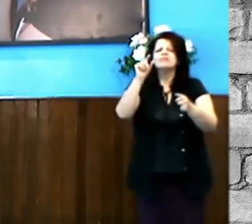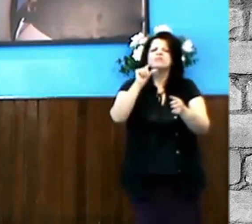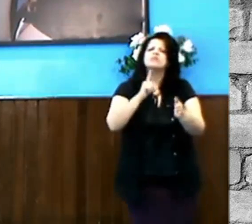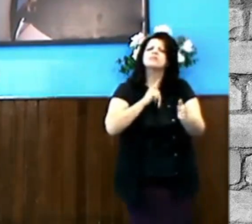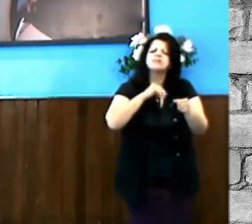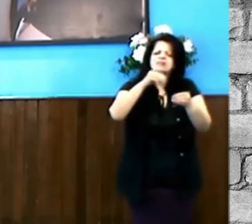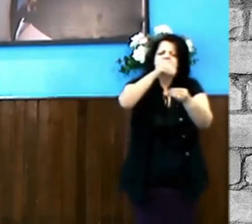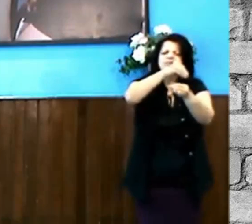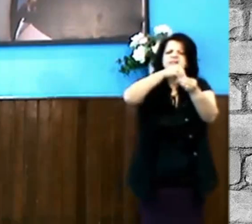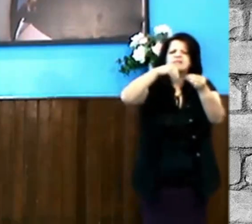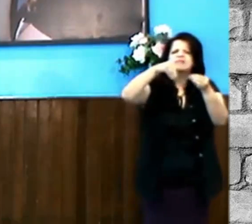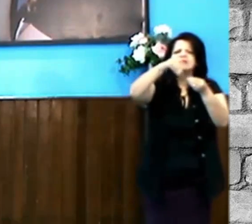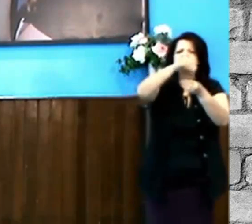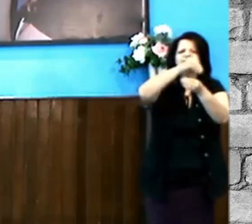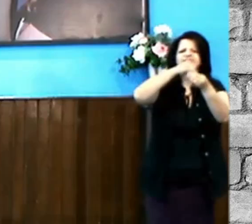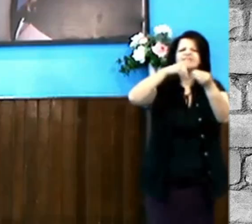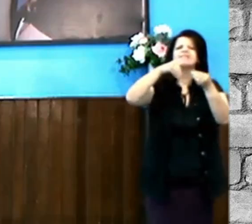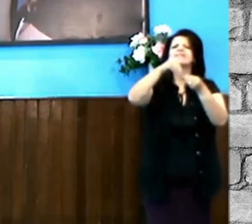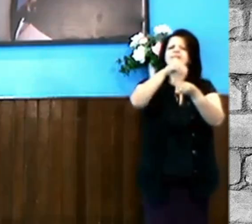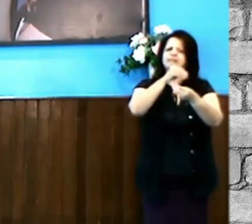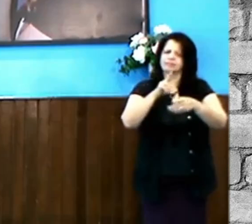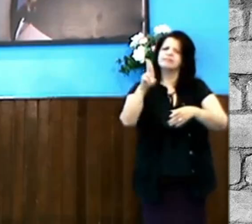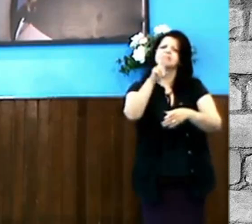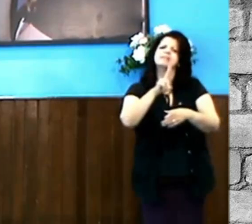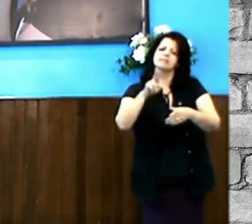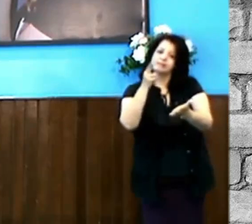de fato é usada no processo da confecção daquele produto.